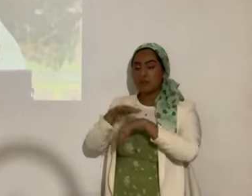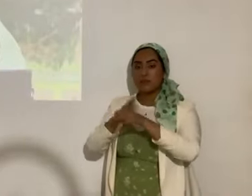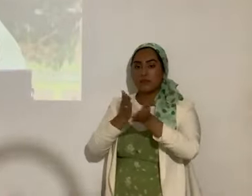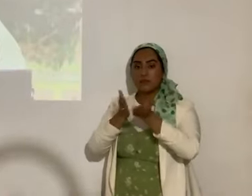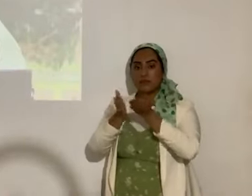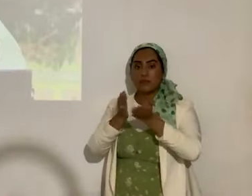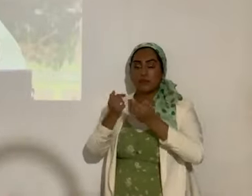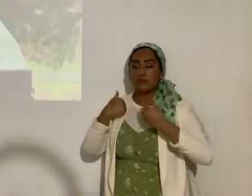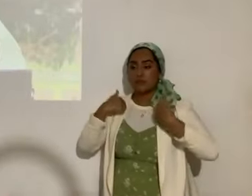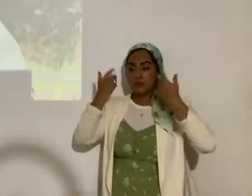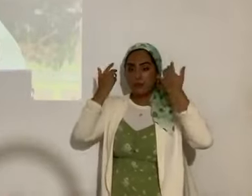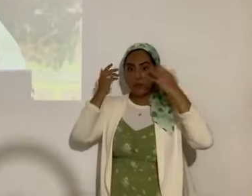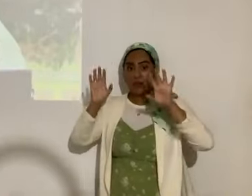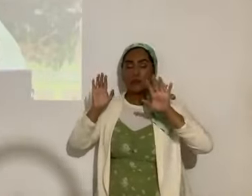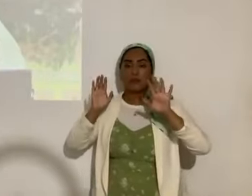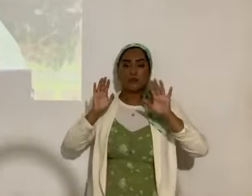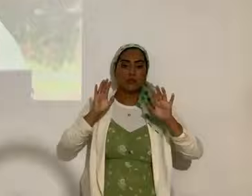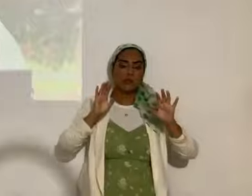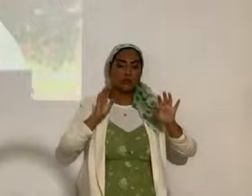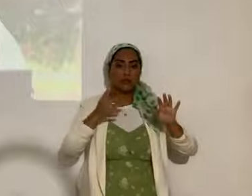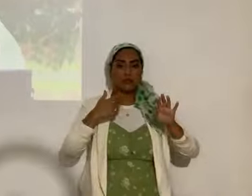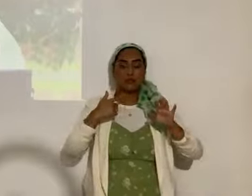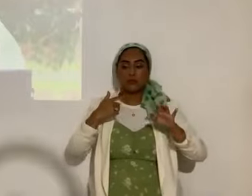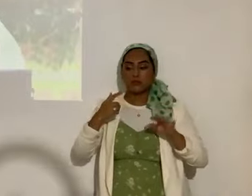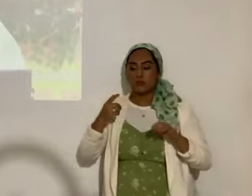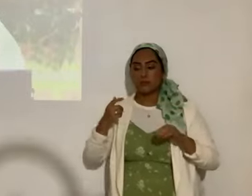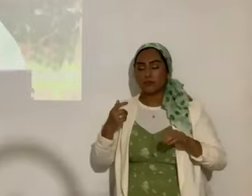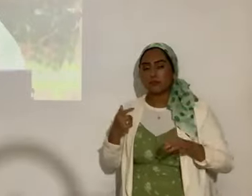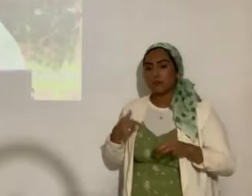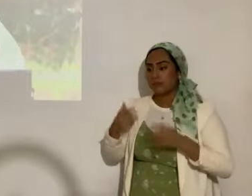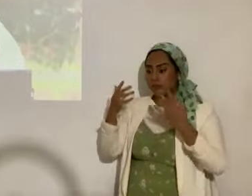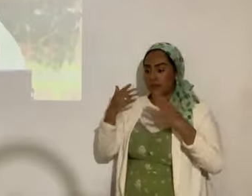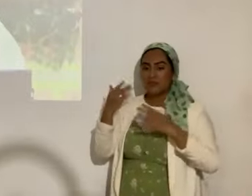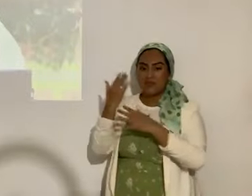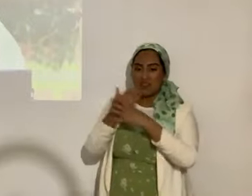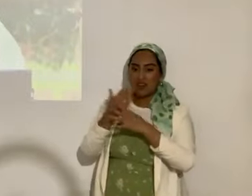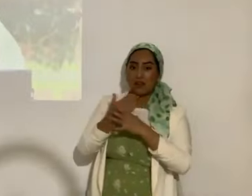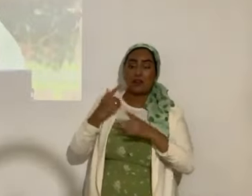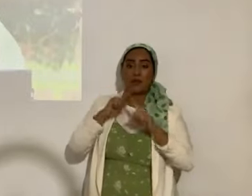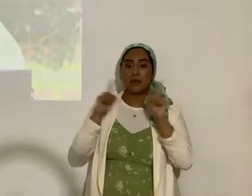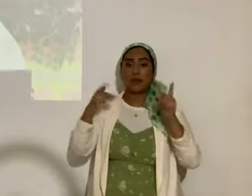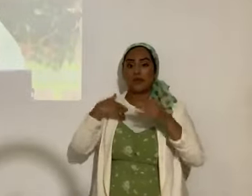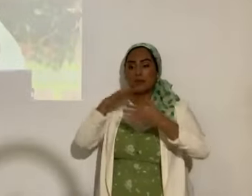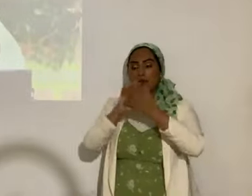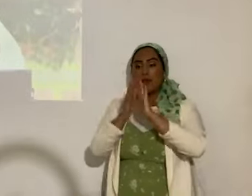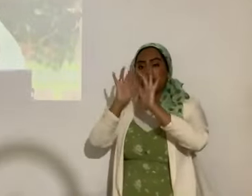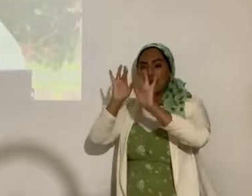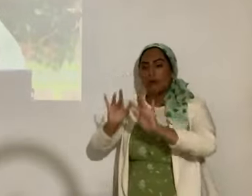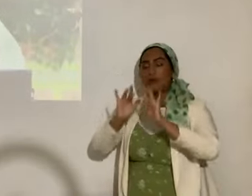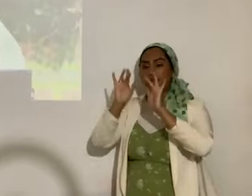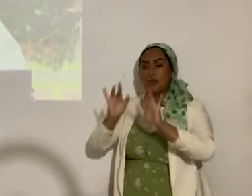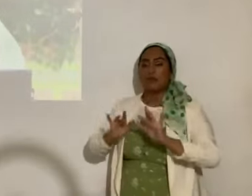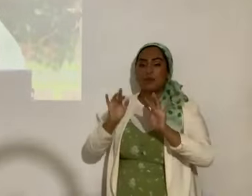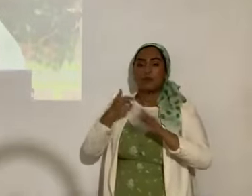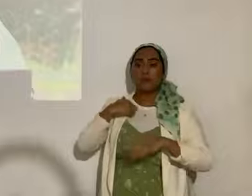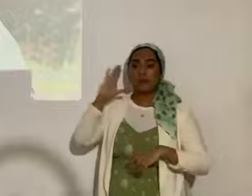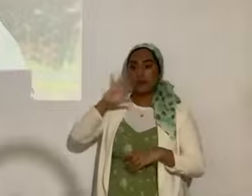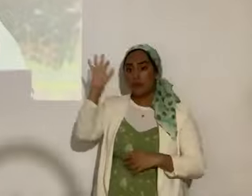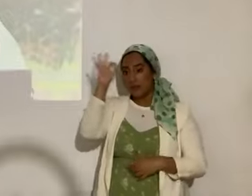habiendo yo sido antes blasfemo perseguidor e injuriador más fui recibido a compasión porque lo hice por